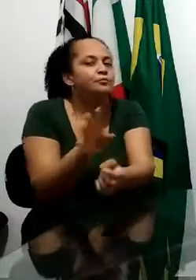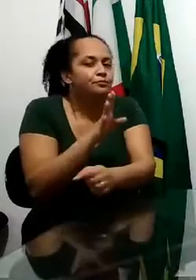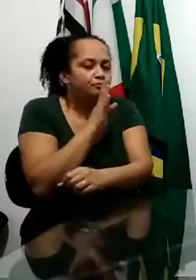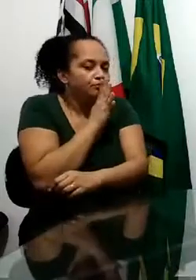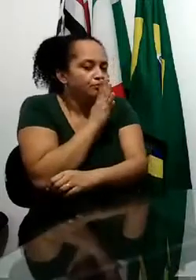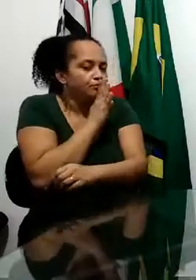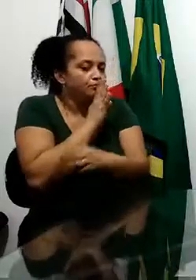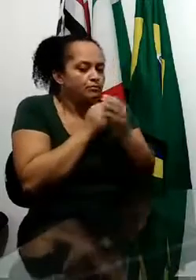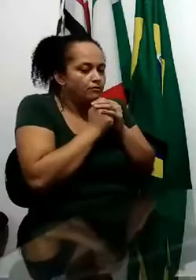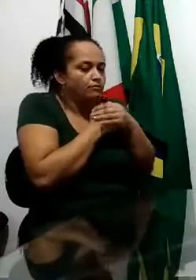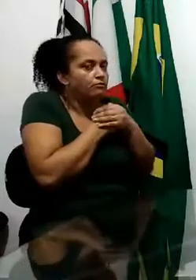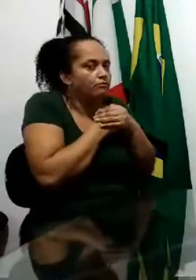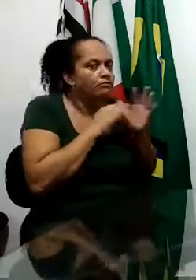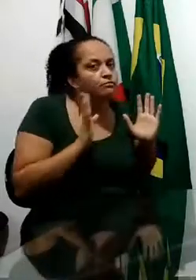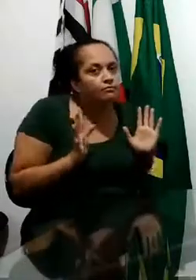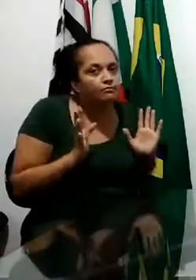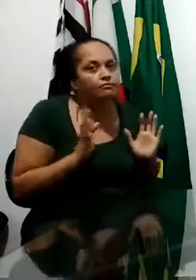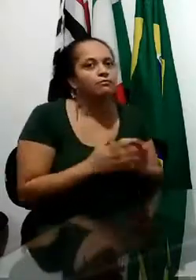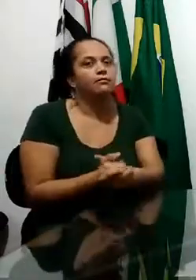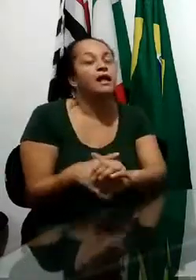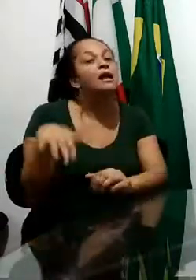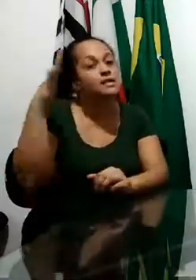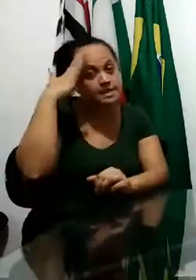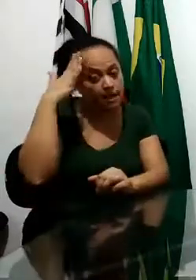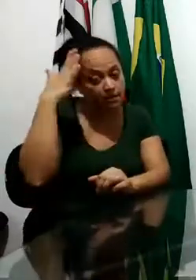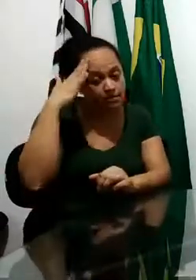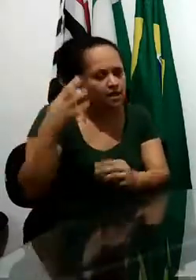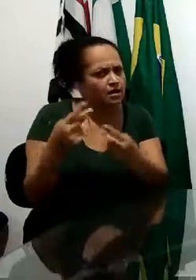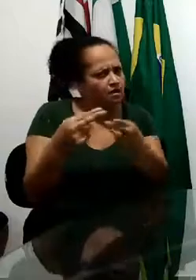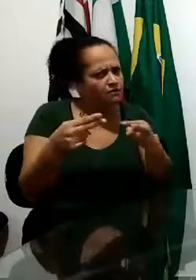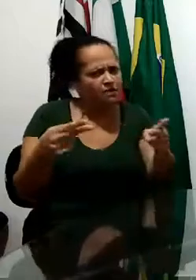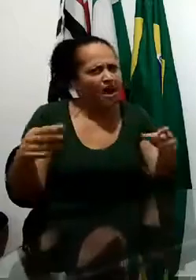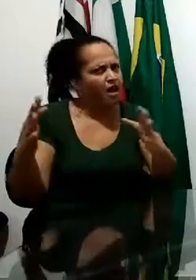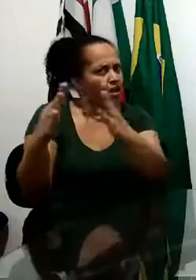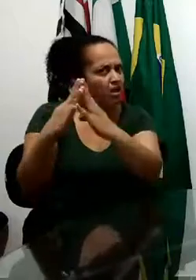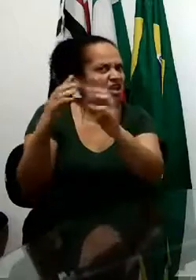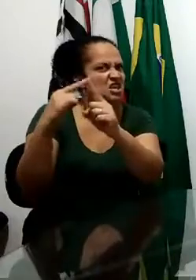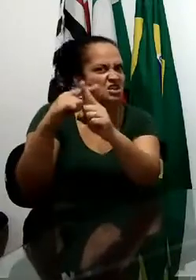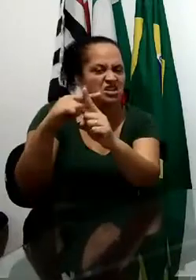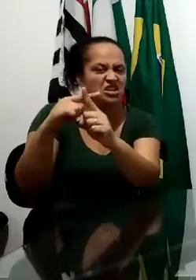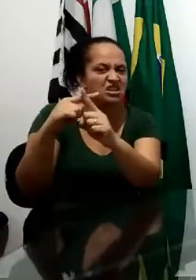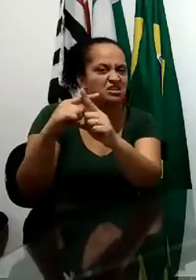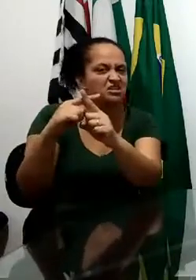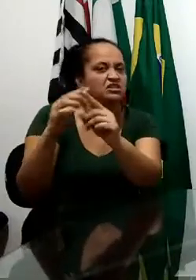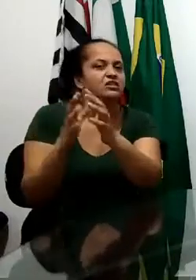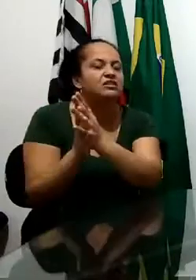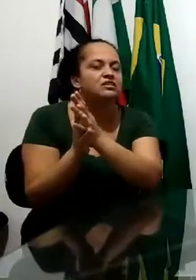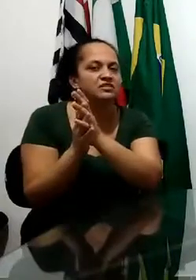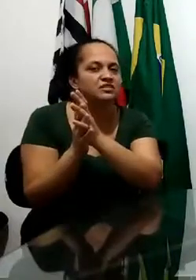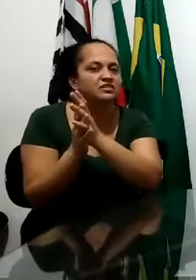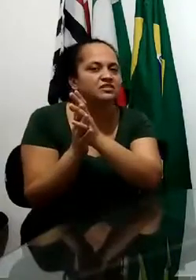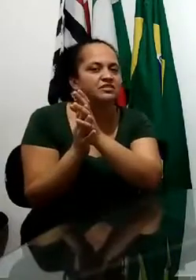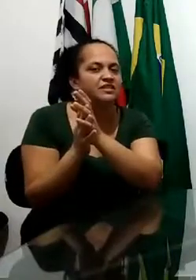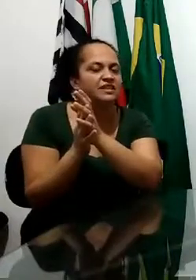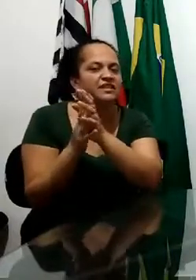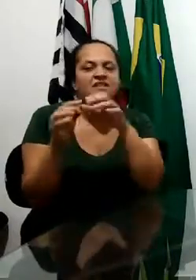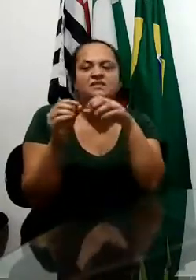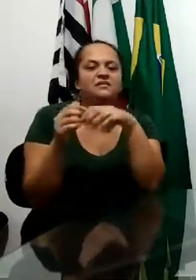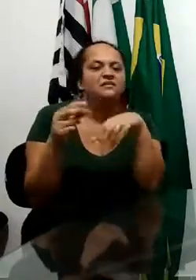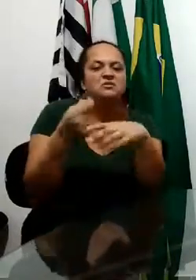esse chamado, saber que muitas igrejas iriam gastar todo o seu dinheiro com